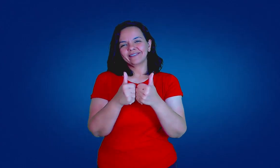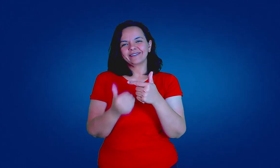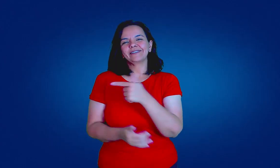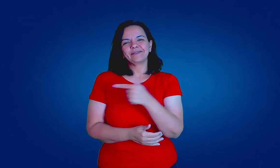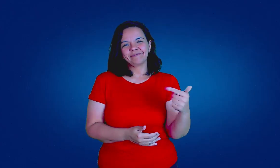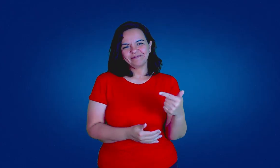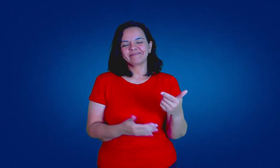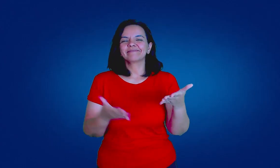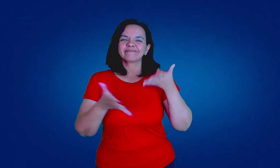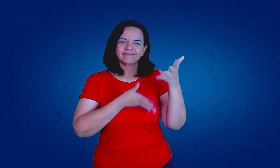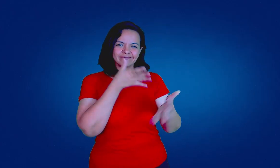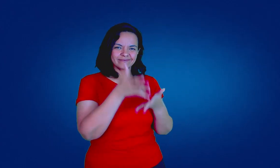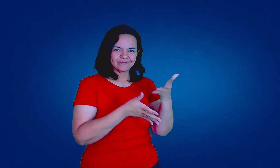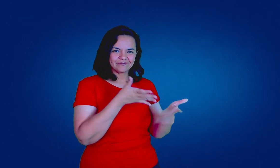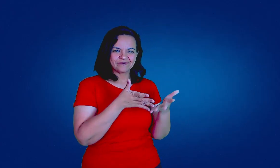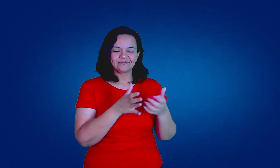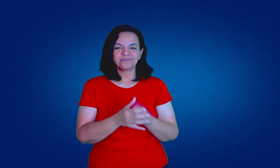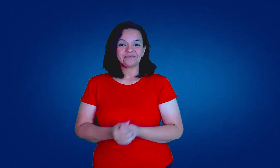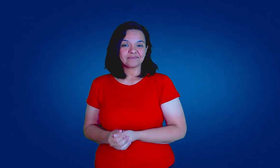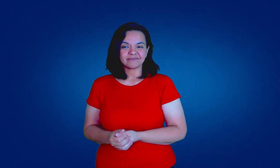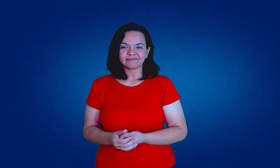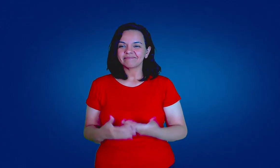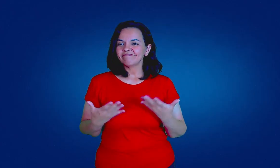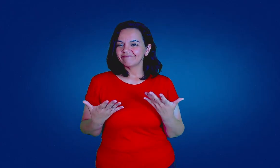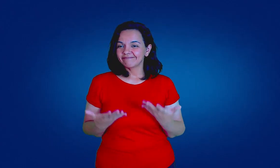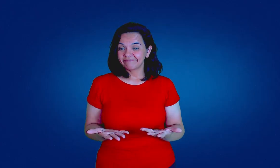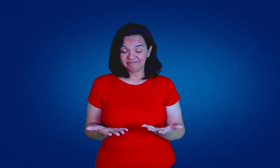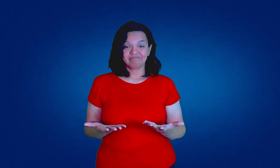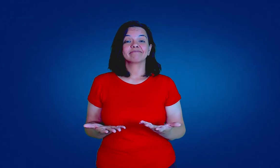o tema do Vem Segue-me desta semana.